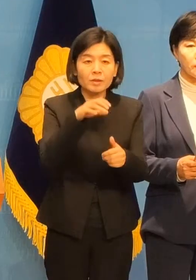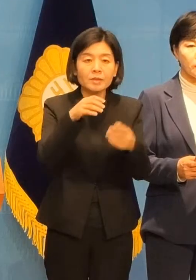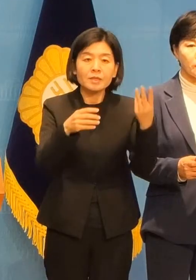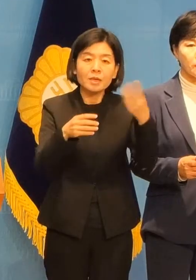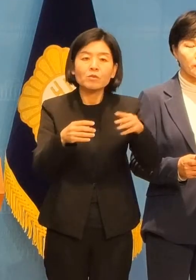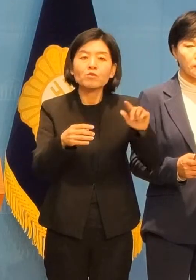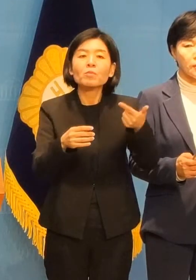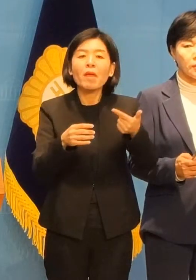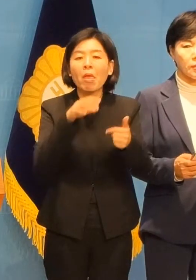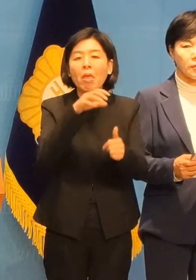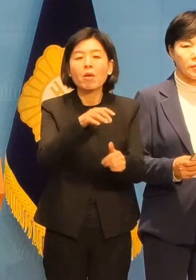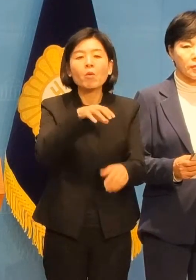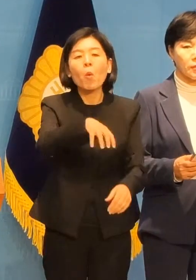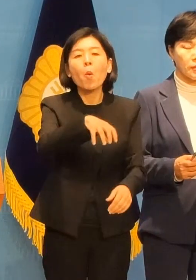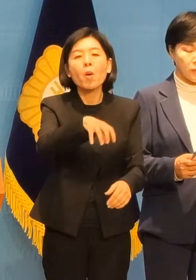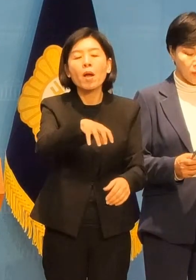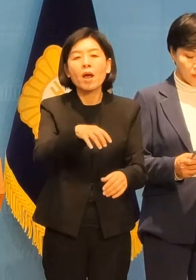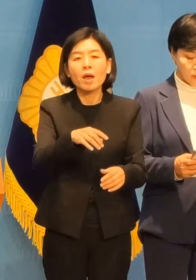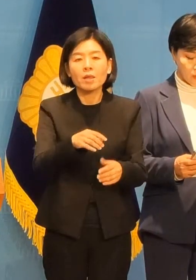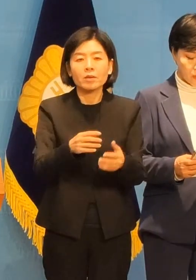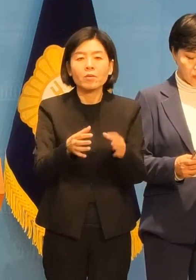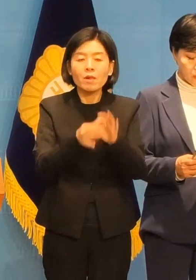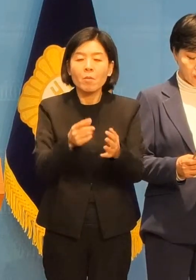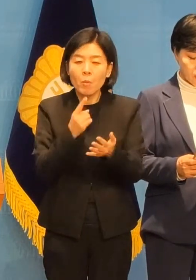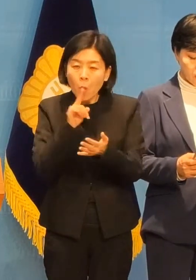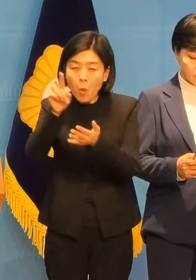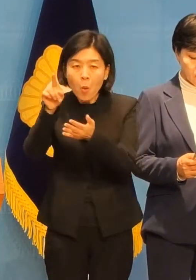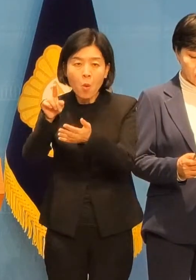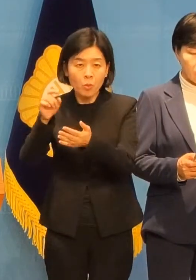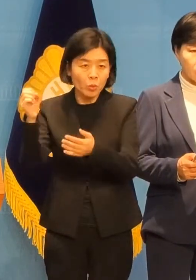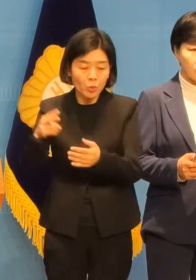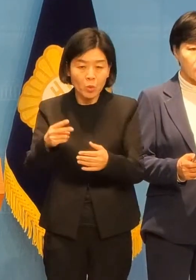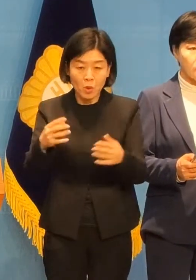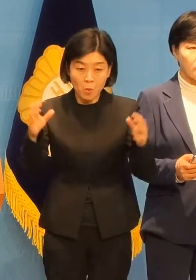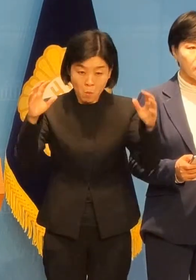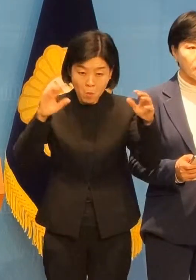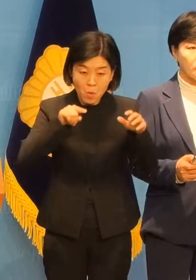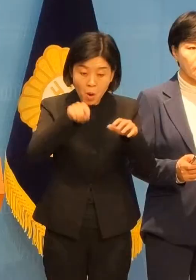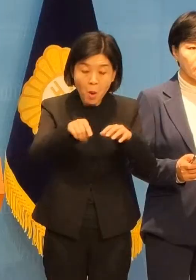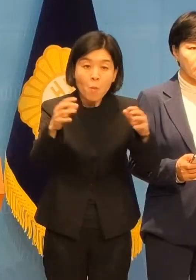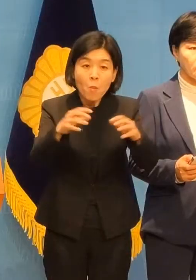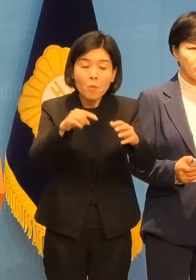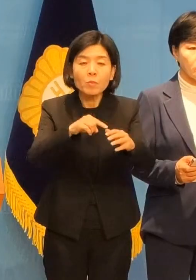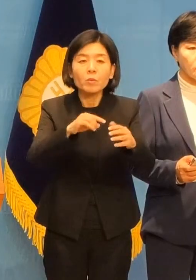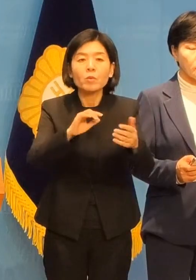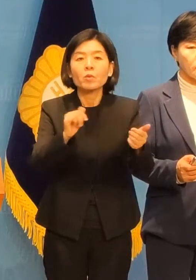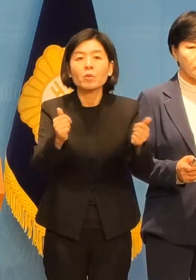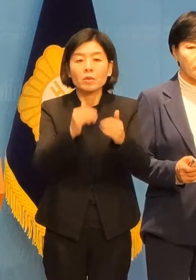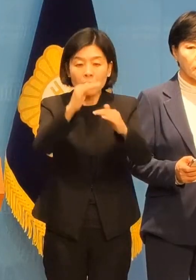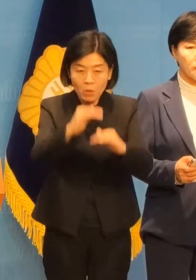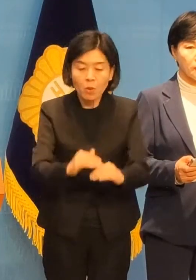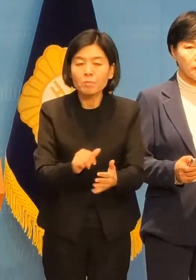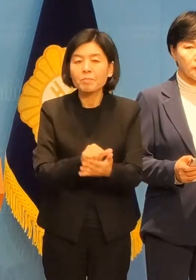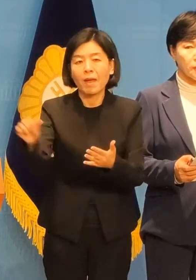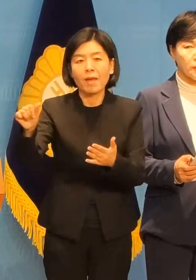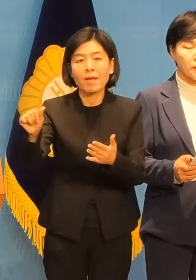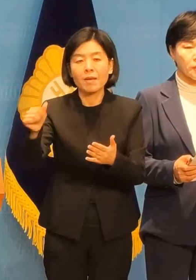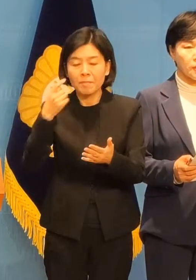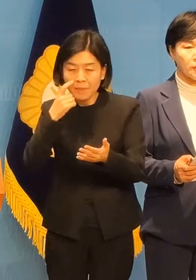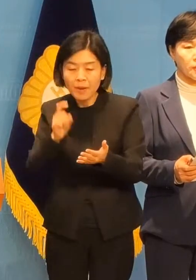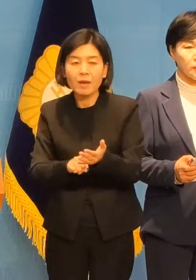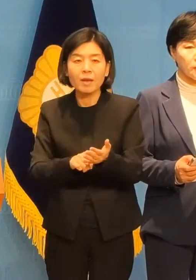간 불법 개업 정당화 문건을 삭제한 사실도 추가로 적시되었습니다. 앞장서